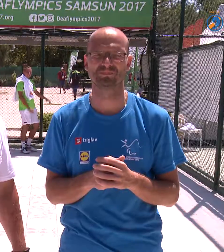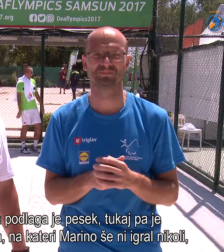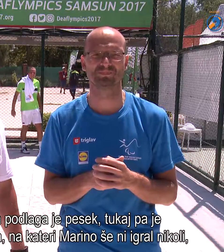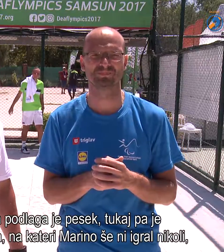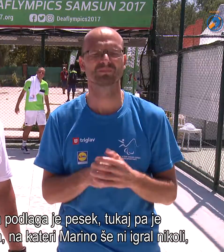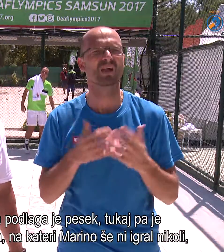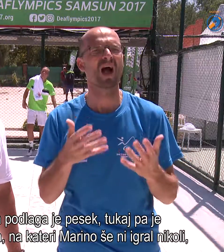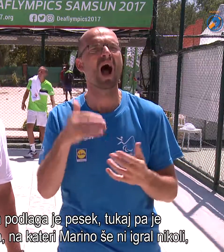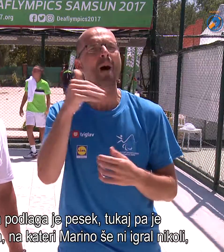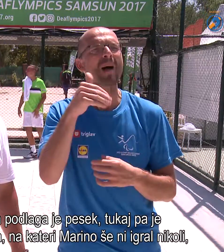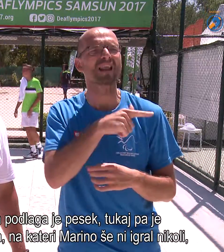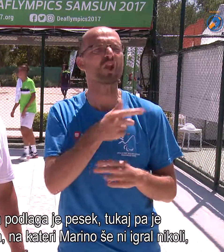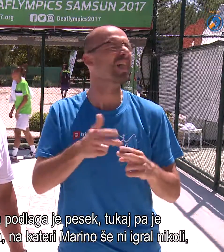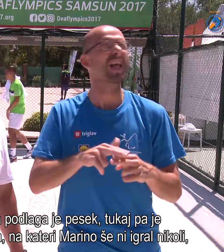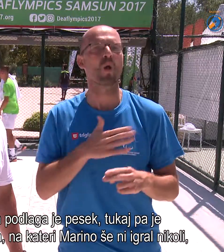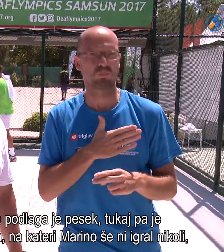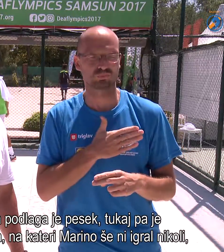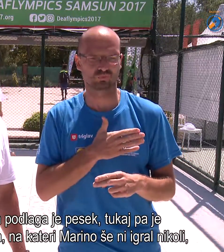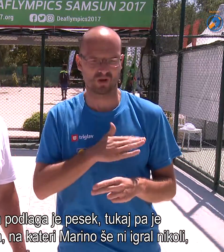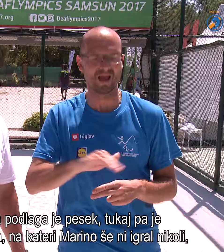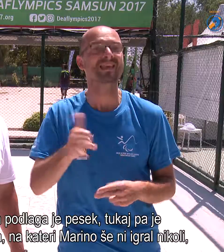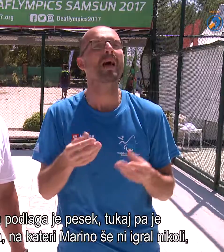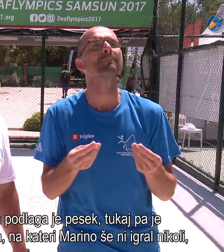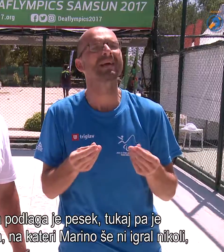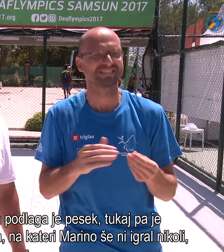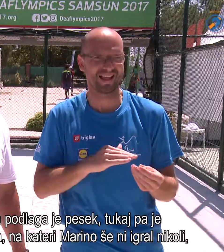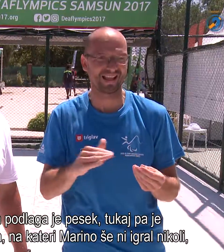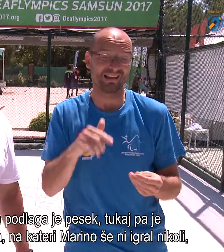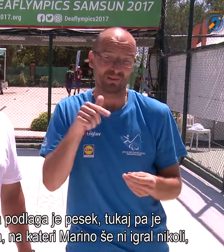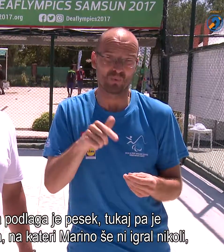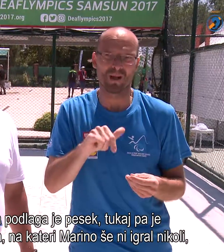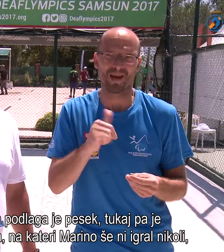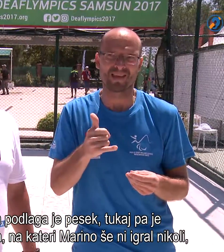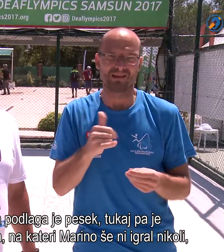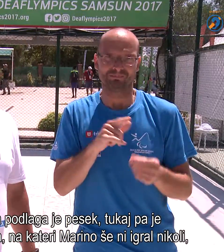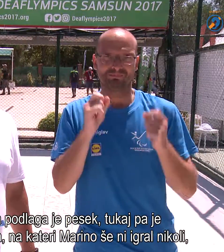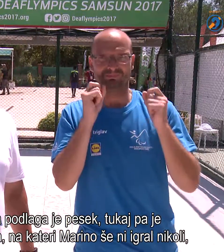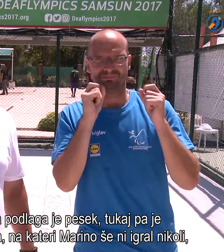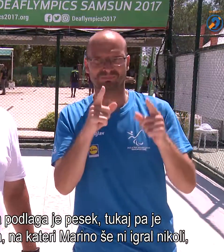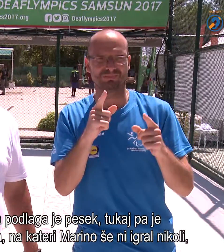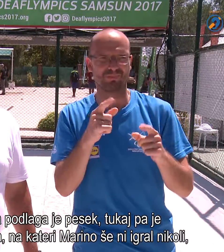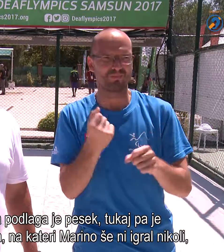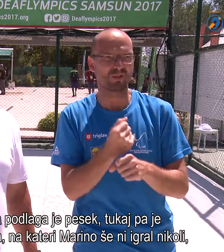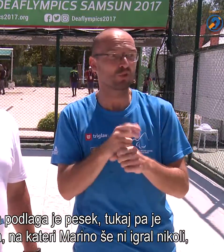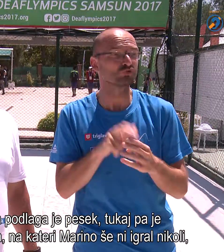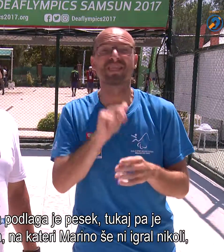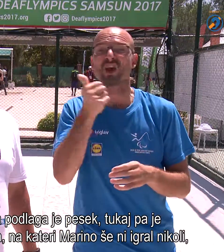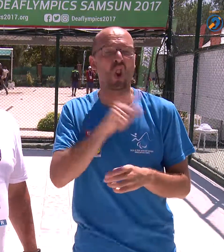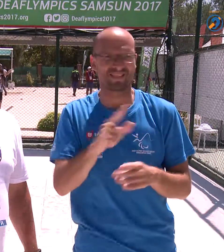No, Marinotova najljubša podlaga je pesek, seveda. Tukaj je zelo nenavadna podlaga, na kateri Marino ni igral še nikoli, to je